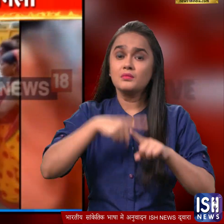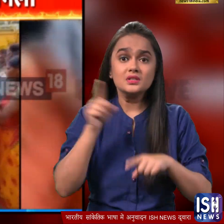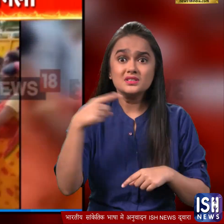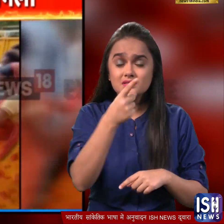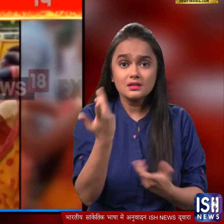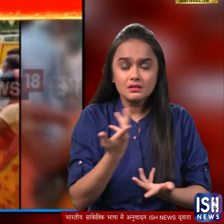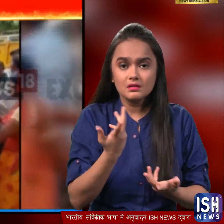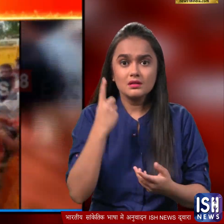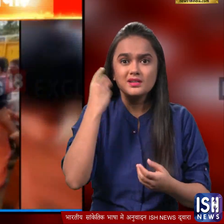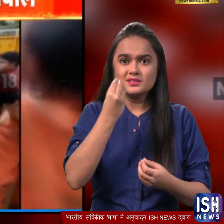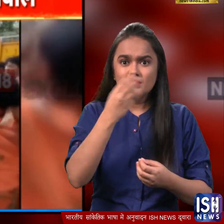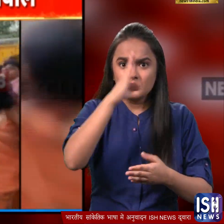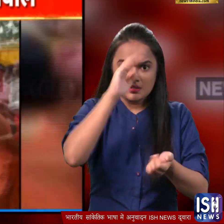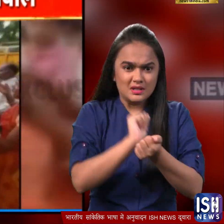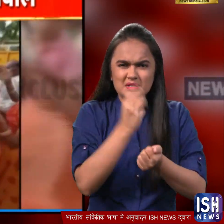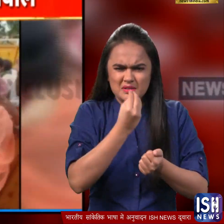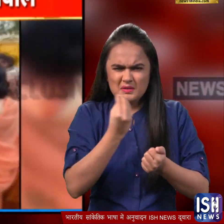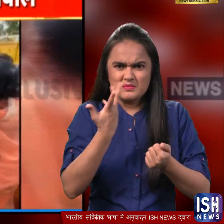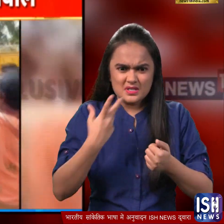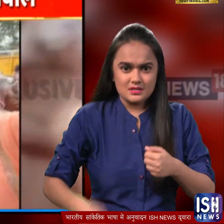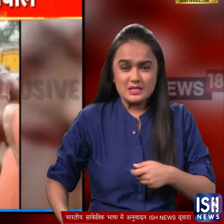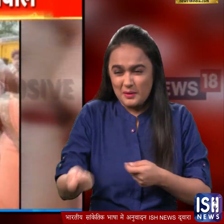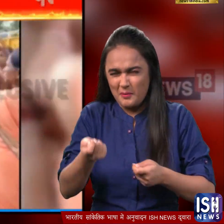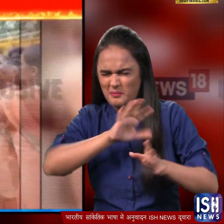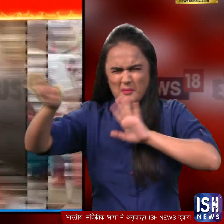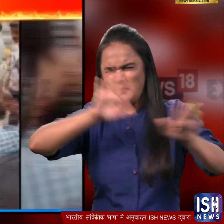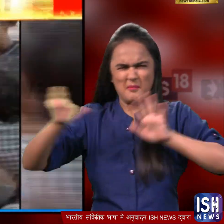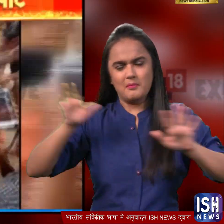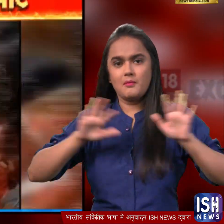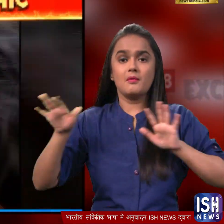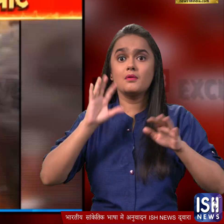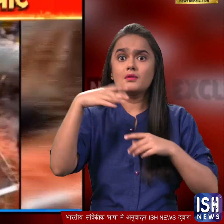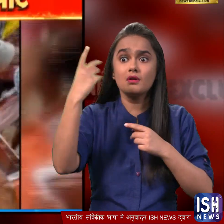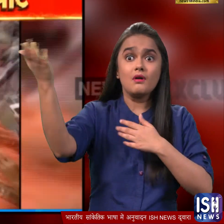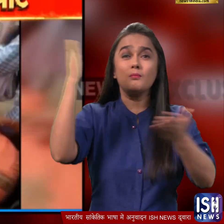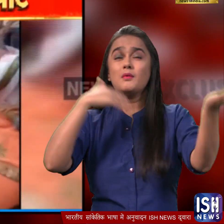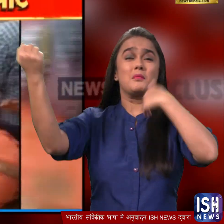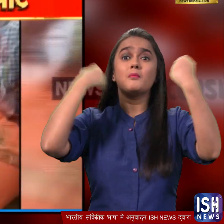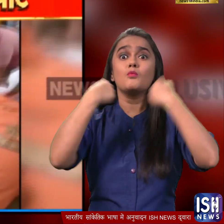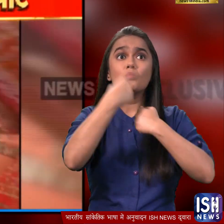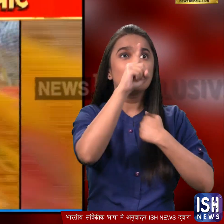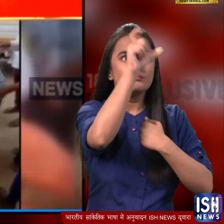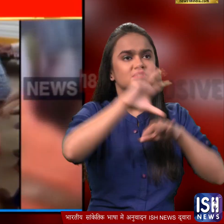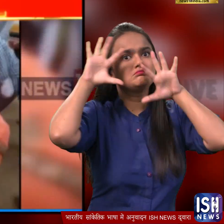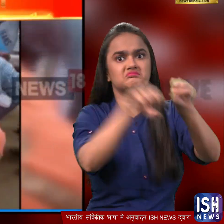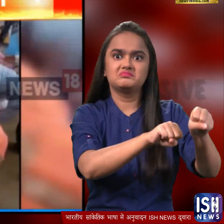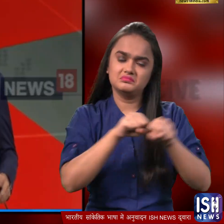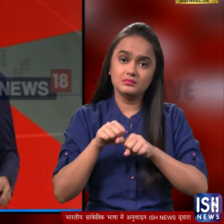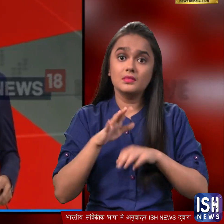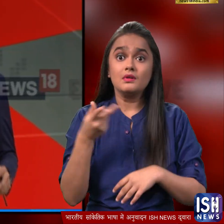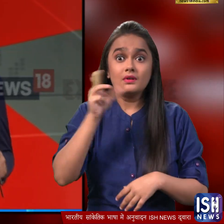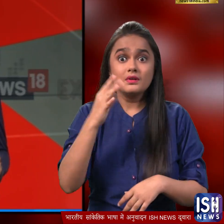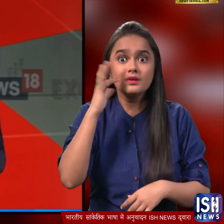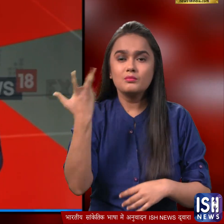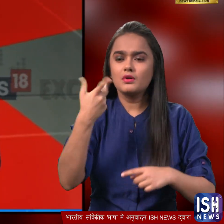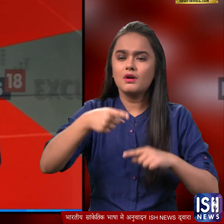बताया गया कि बाद में पुलिस ने हल्के बल का इस्तेमाल कर भीड़ को तितर-बितर किया और मारपीट में शामिल एक लड़के को हिरासत में ले लिया। सौभाग्य